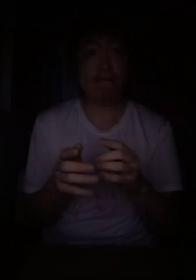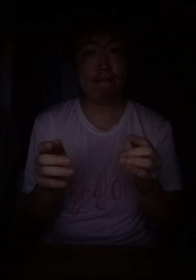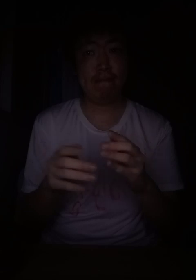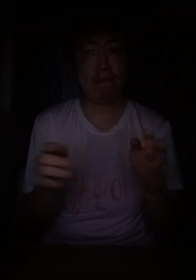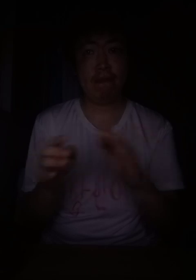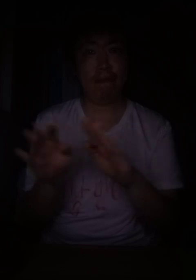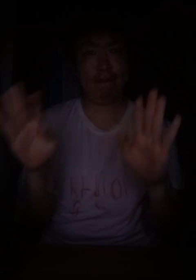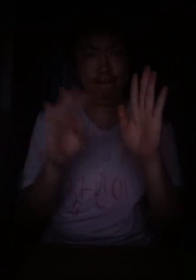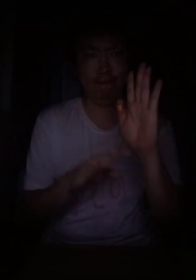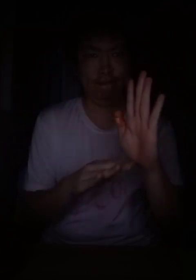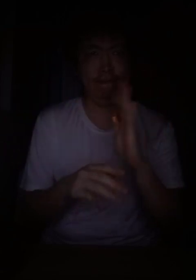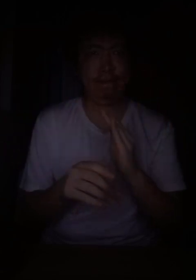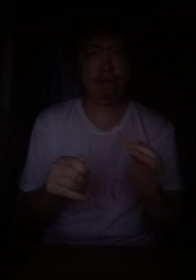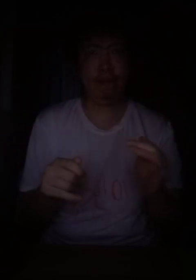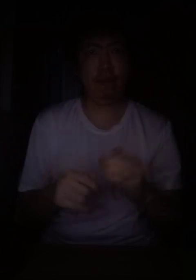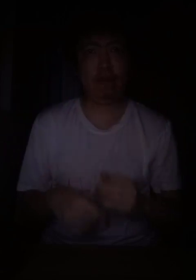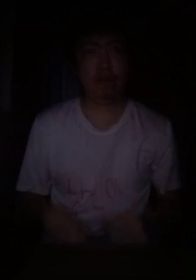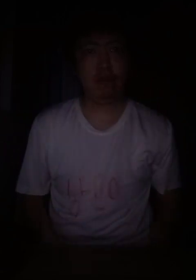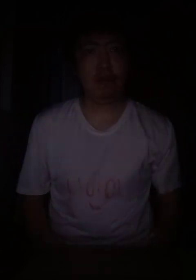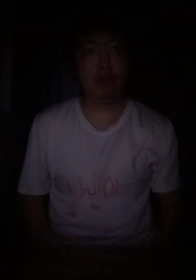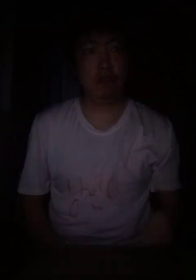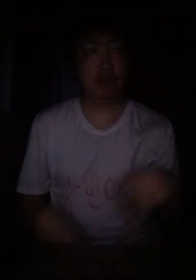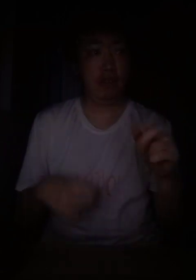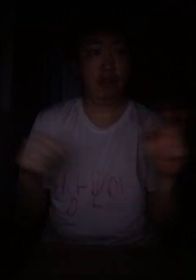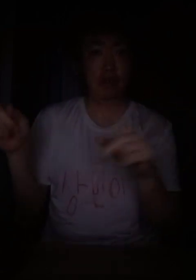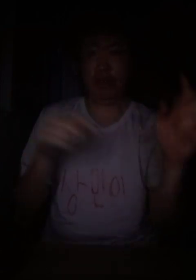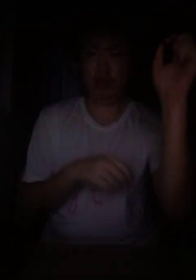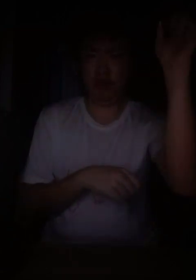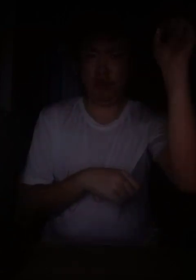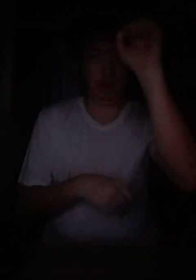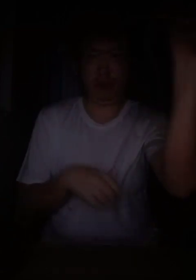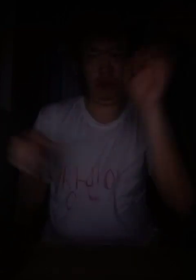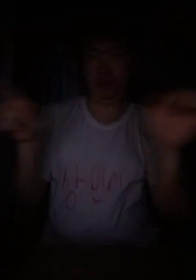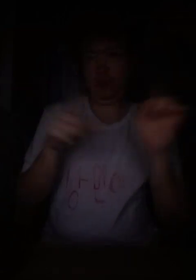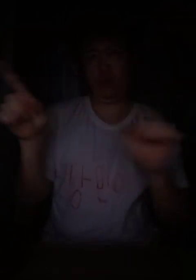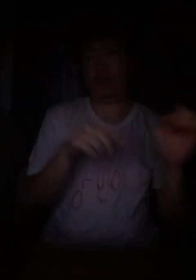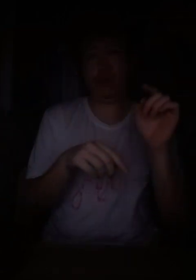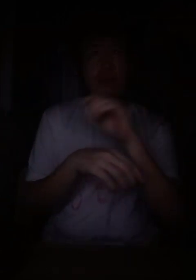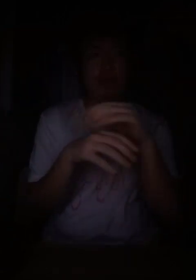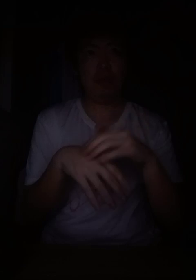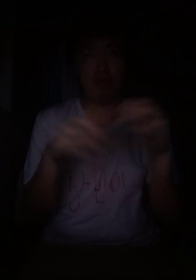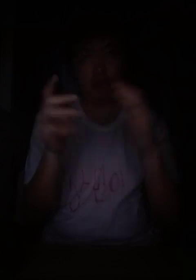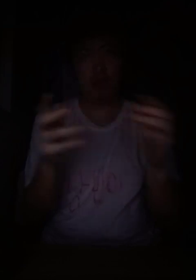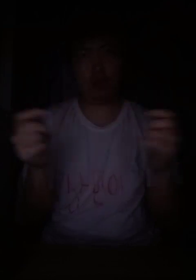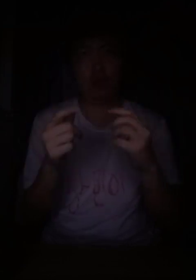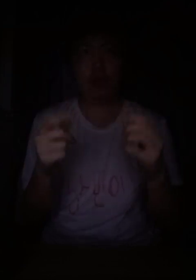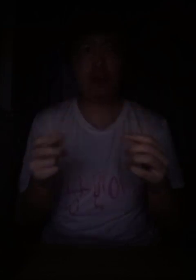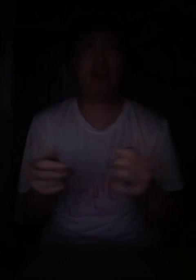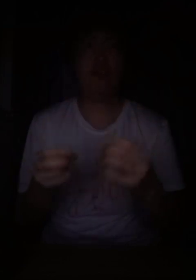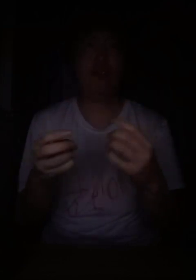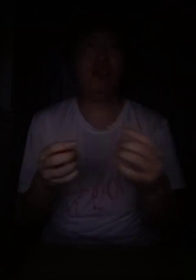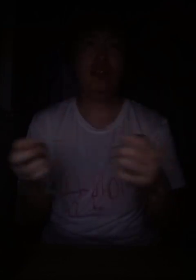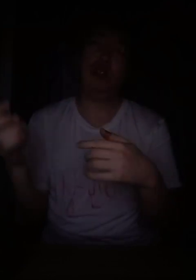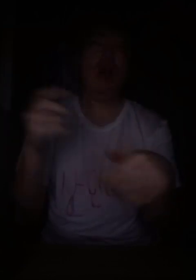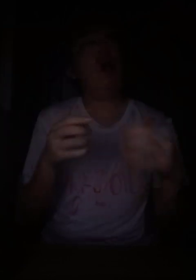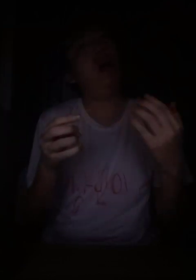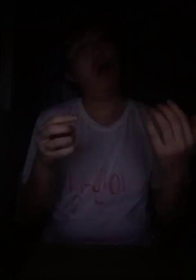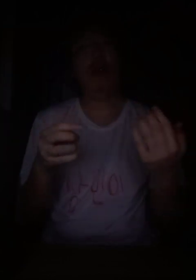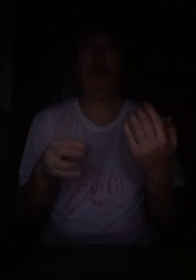갑자기 멈춰섭니다. 손잡이가 심하게 흔들리고 승객들은 중심을 잡지 못하고 휘청거립니다.